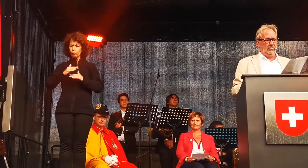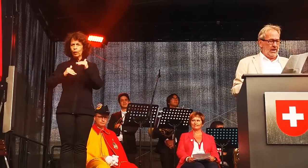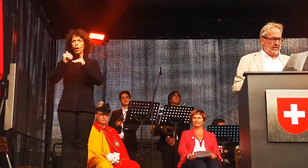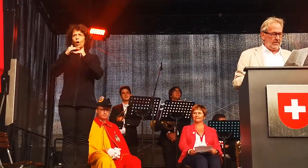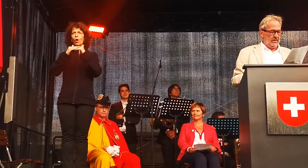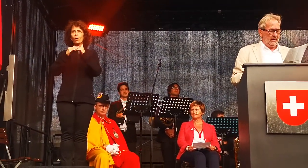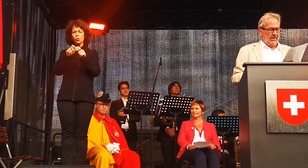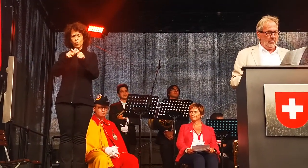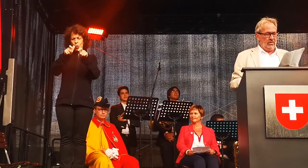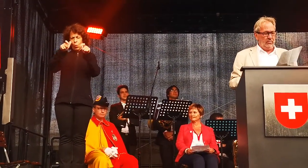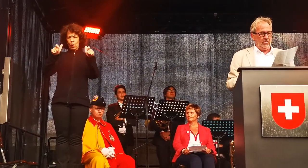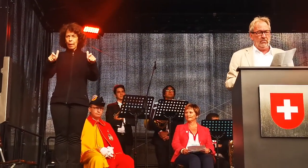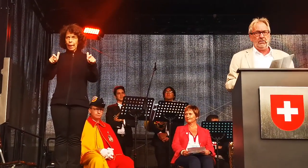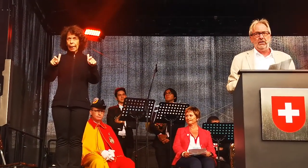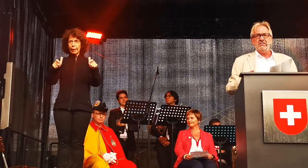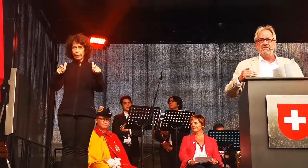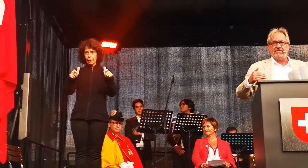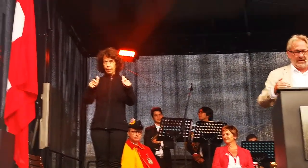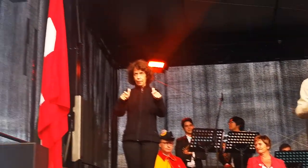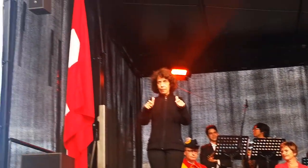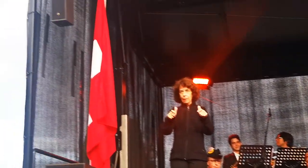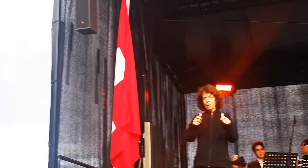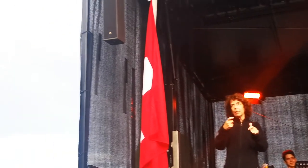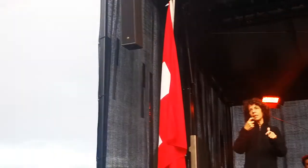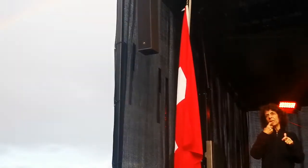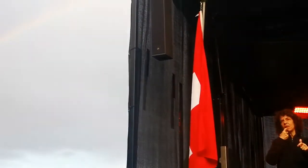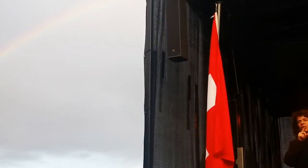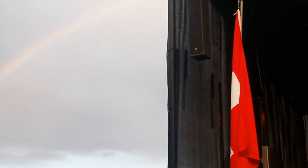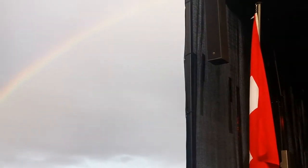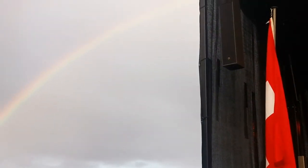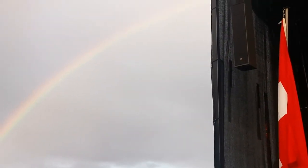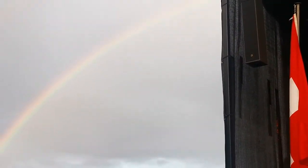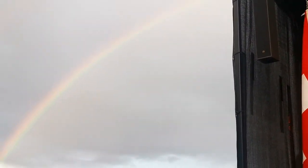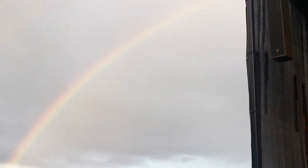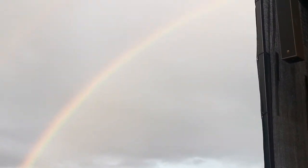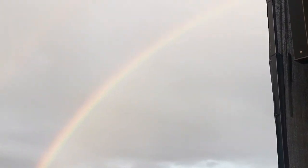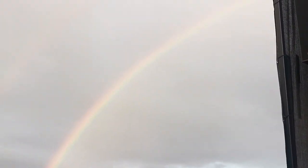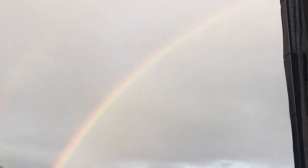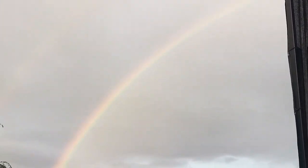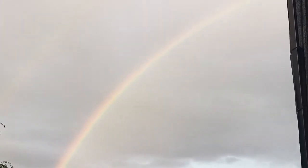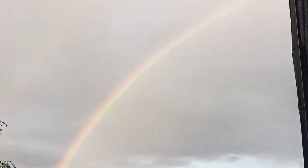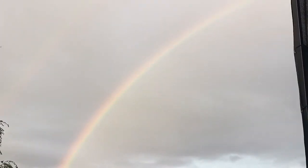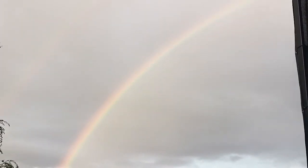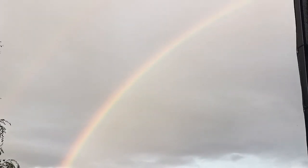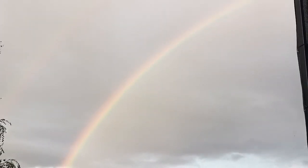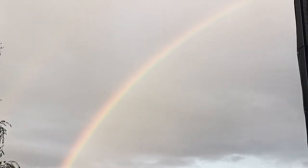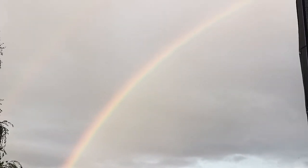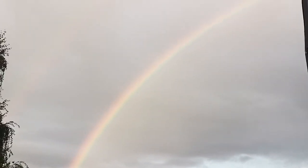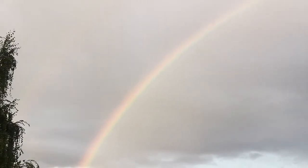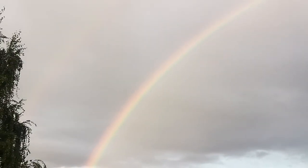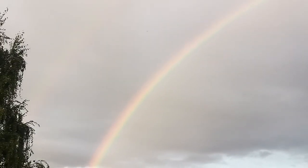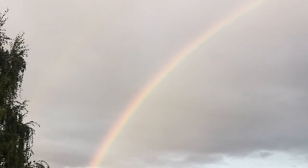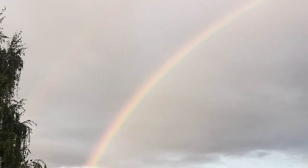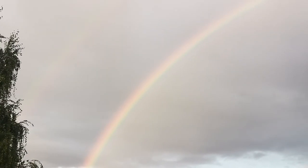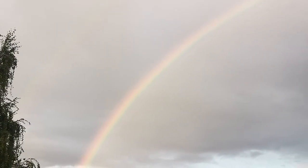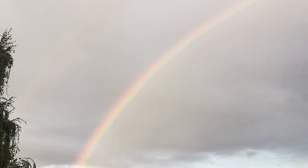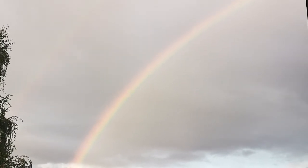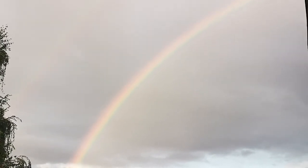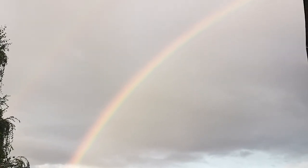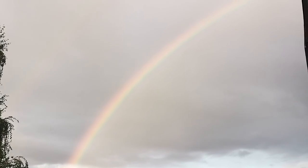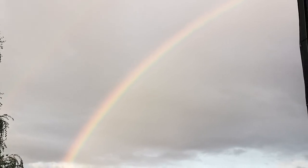la sortie du lac et au début du Rhône freinaient l'écoulement des eaux à tel point que ça provoque des inondations